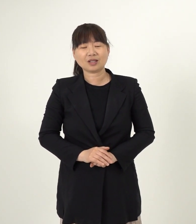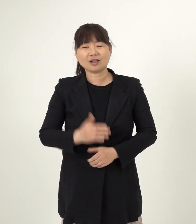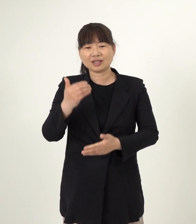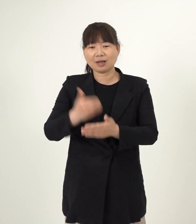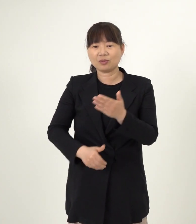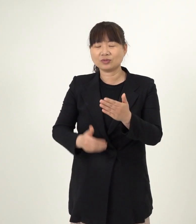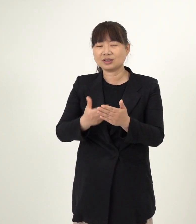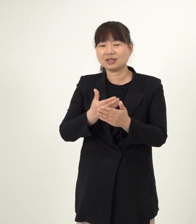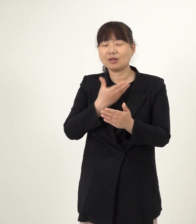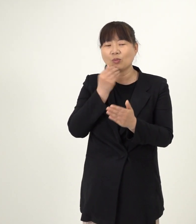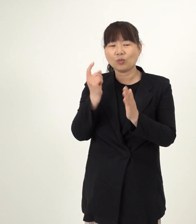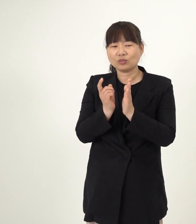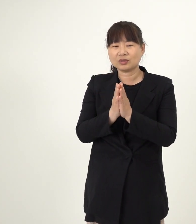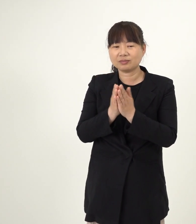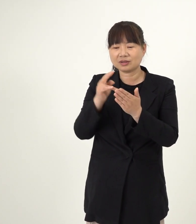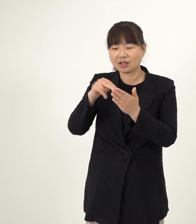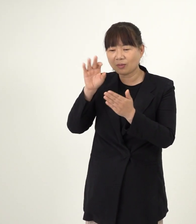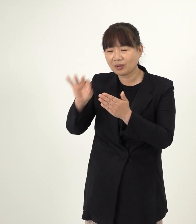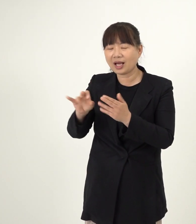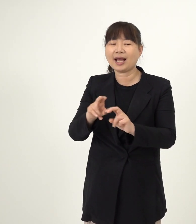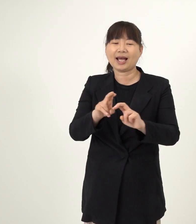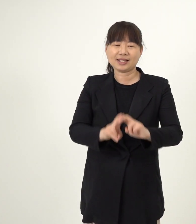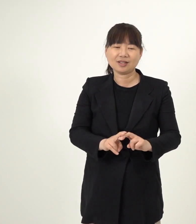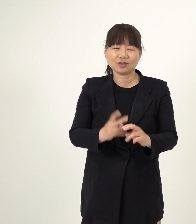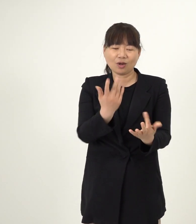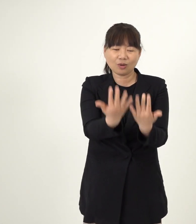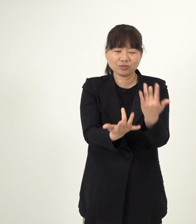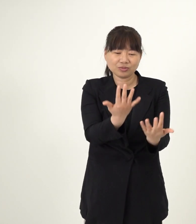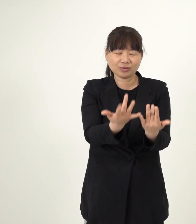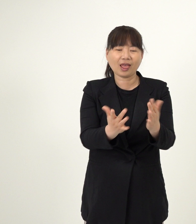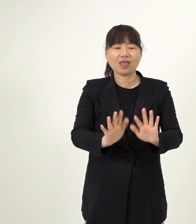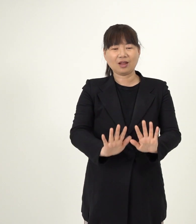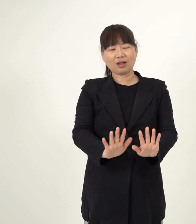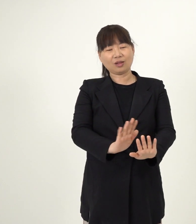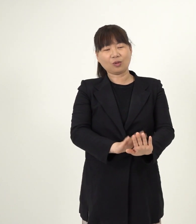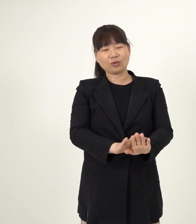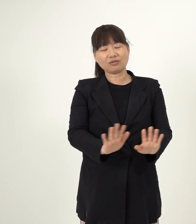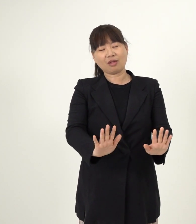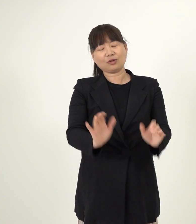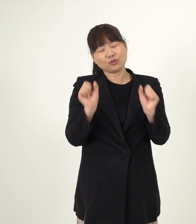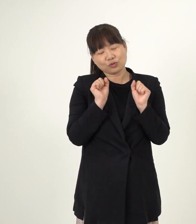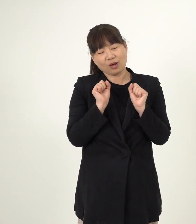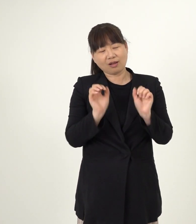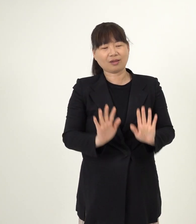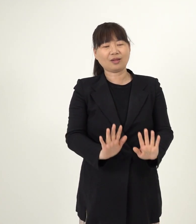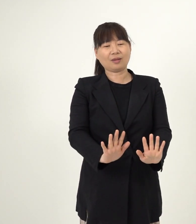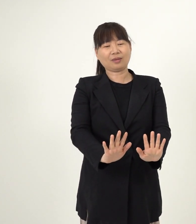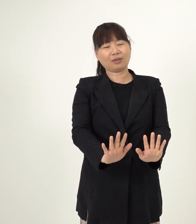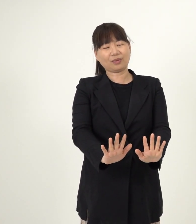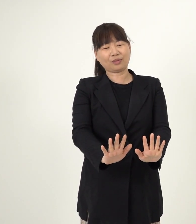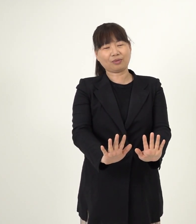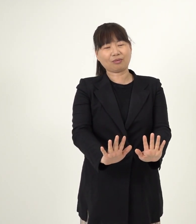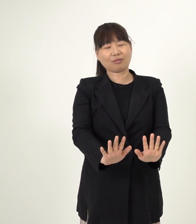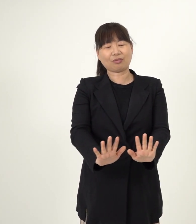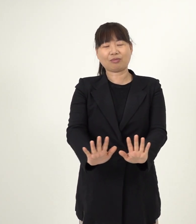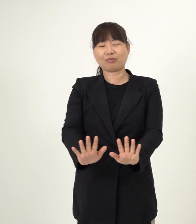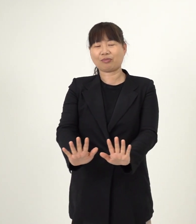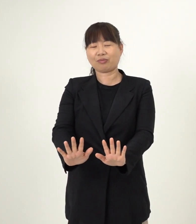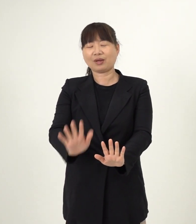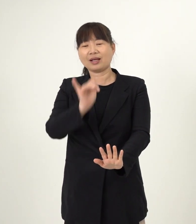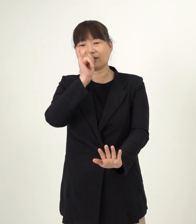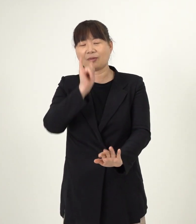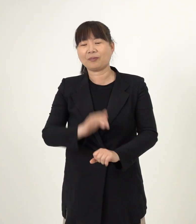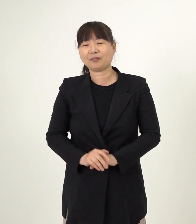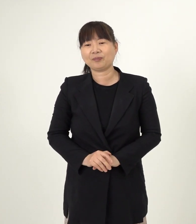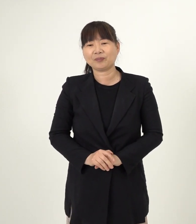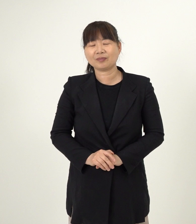있어요. 앉아서. 근데 어떻게 들키는지 아세요? 그 겹불을 좀, 새벽이니까 얼마나